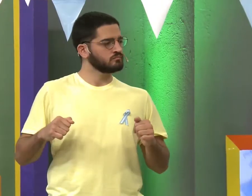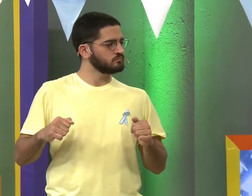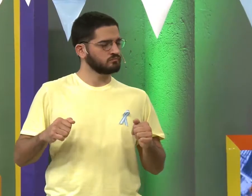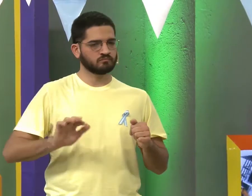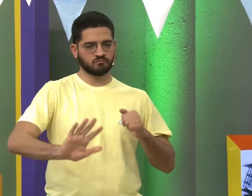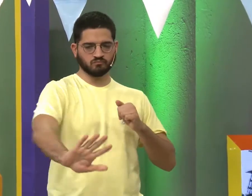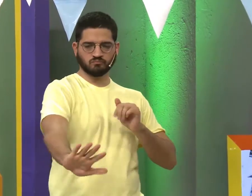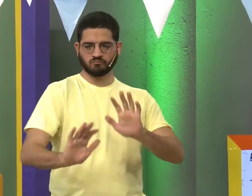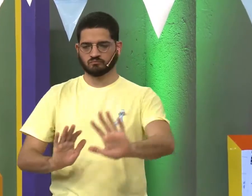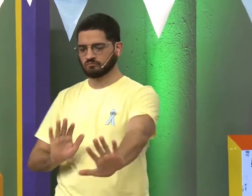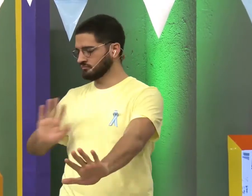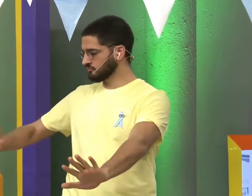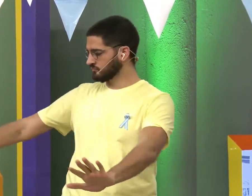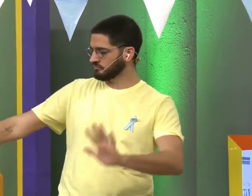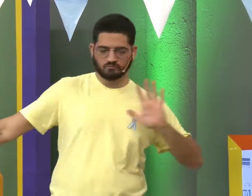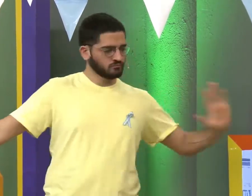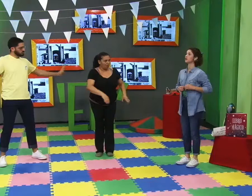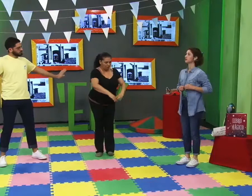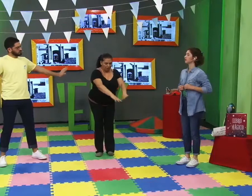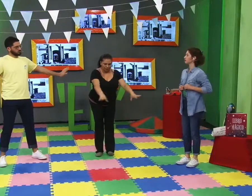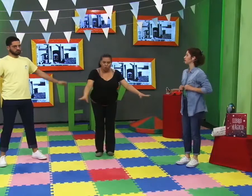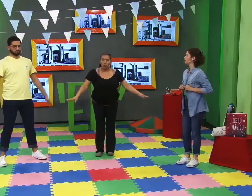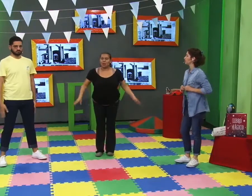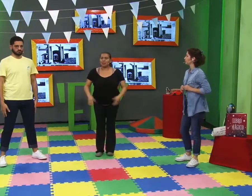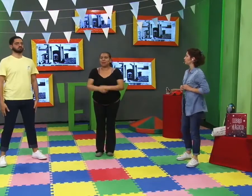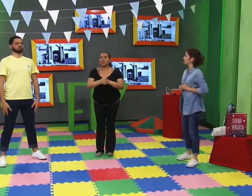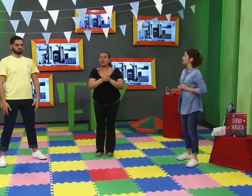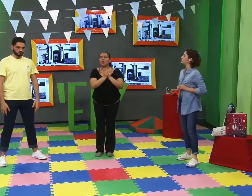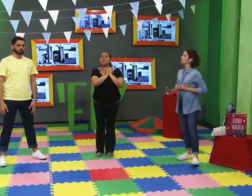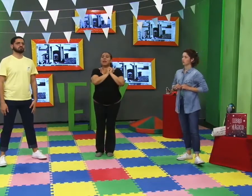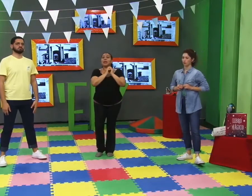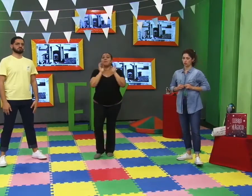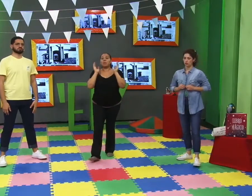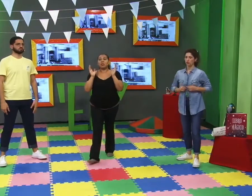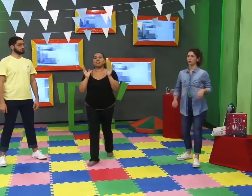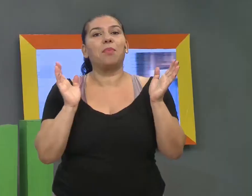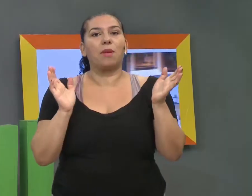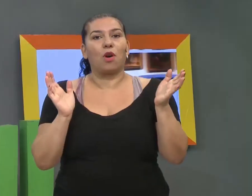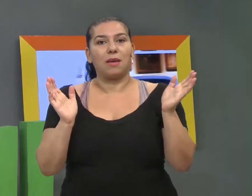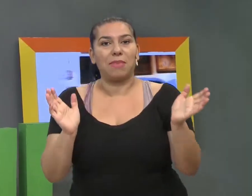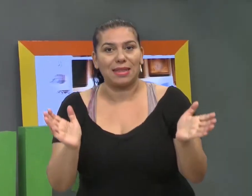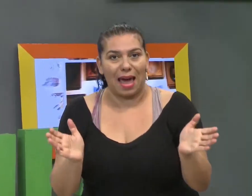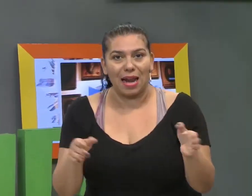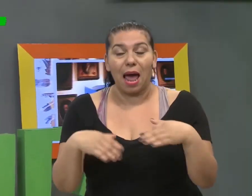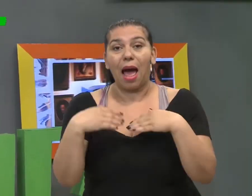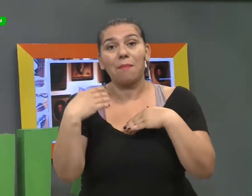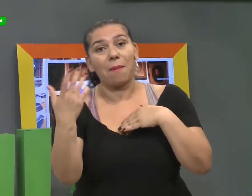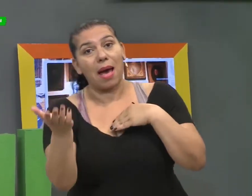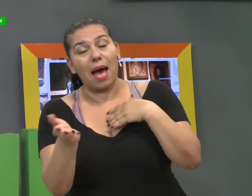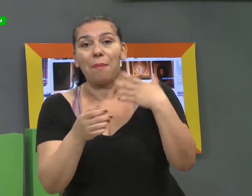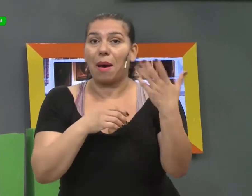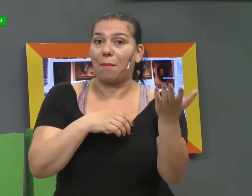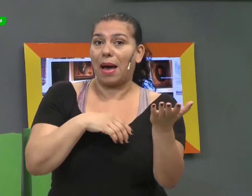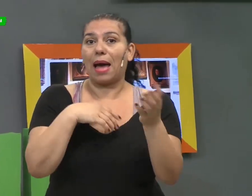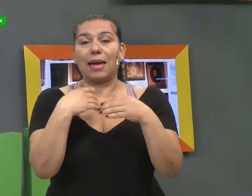hacer espacio en la casa. Vamos a agarrar un lugarcito y vamos a ver si podemos invitar a